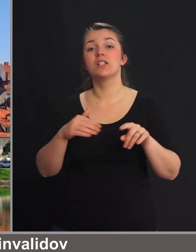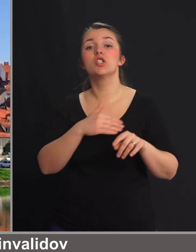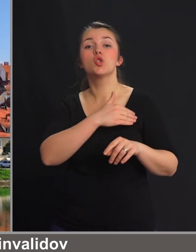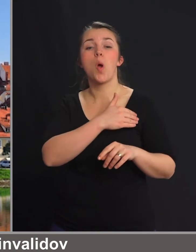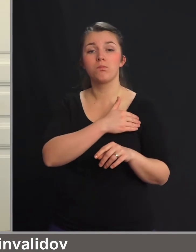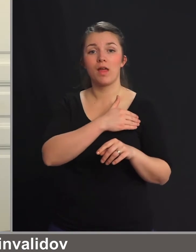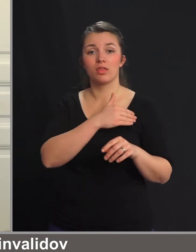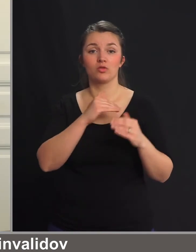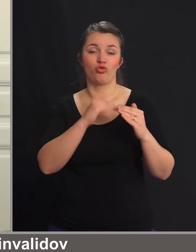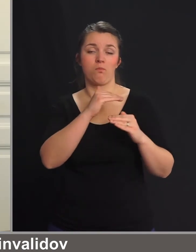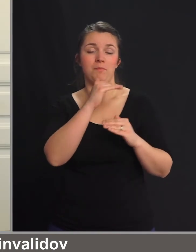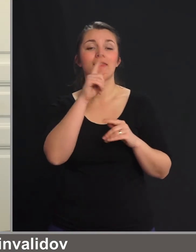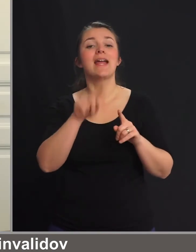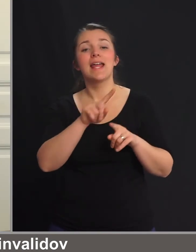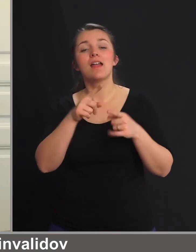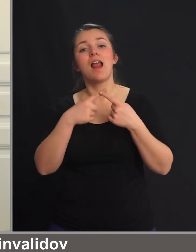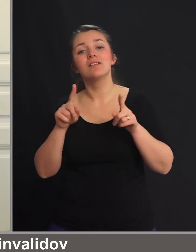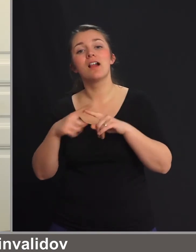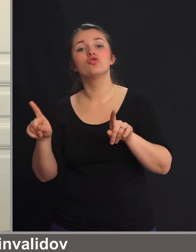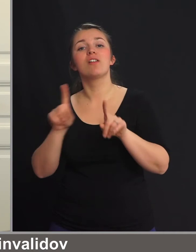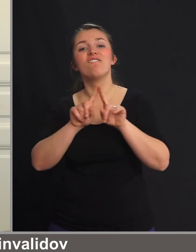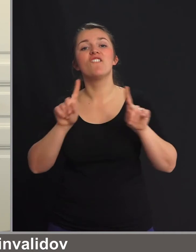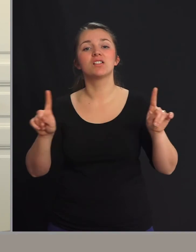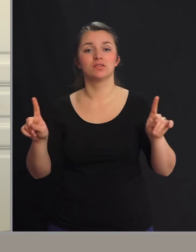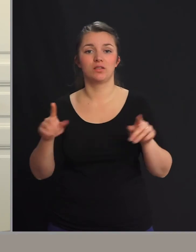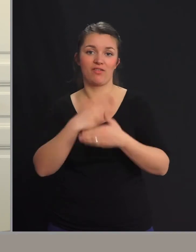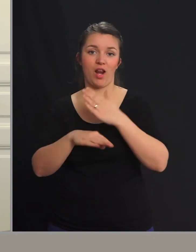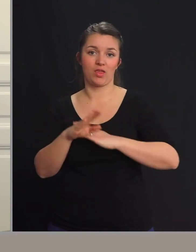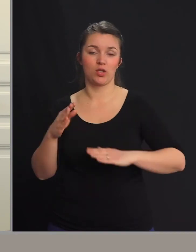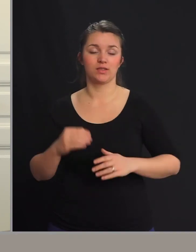različnih stopenj in vrst invalidnosti.